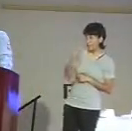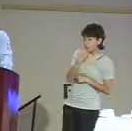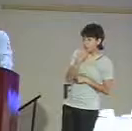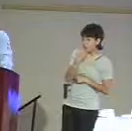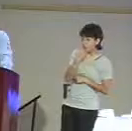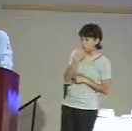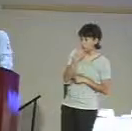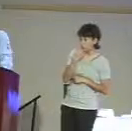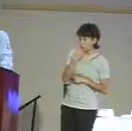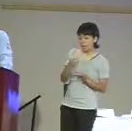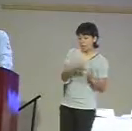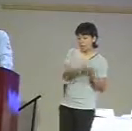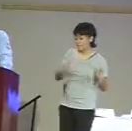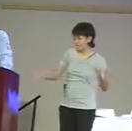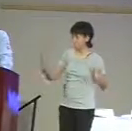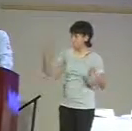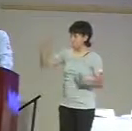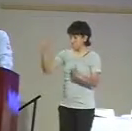niños.